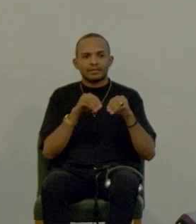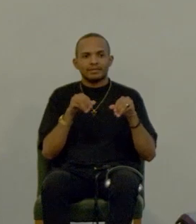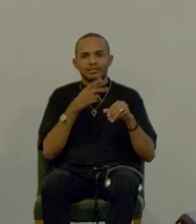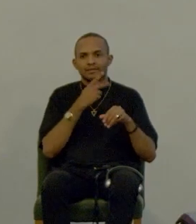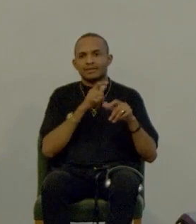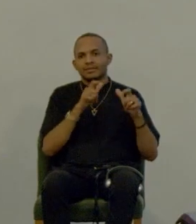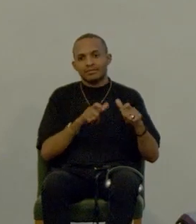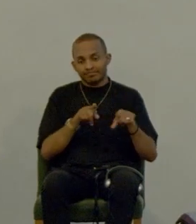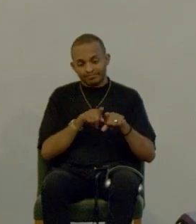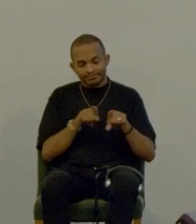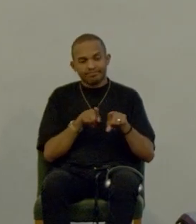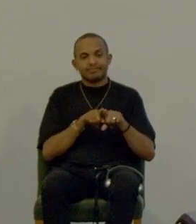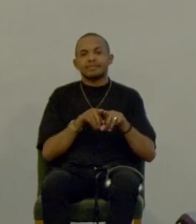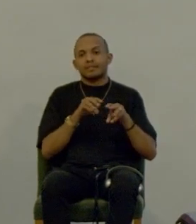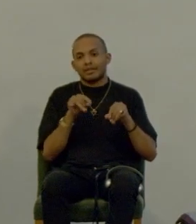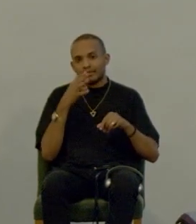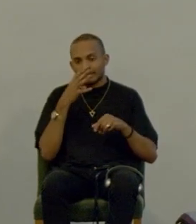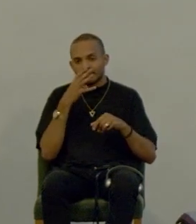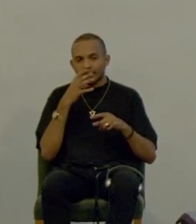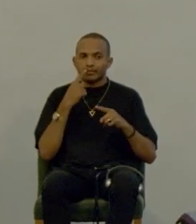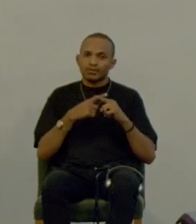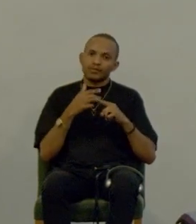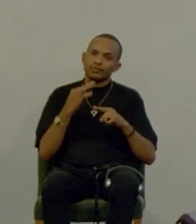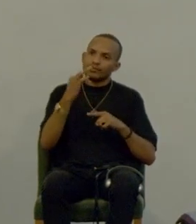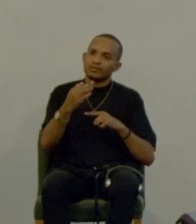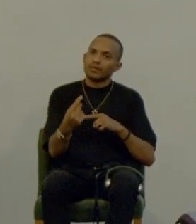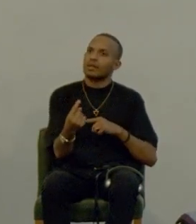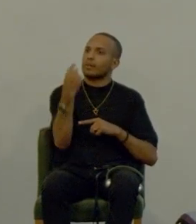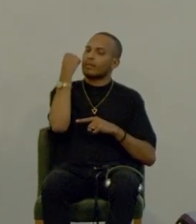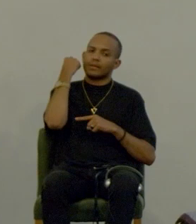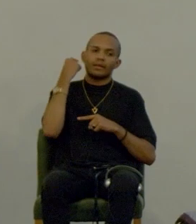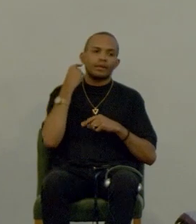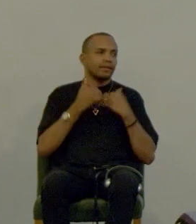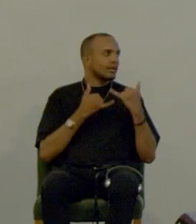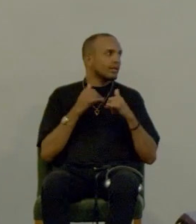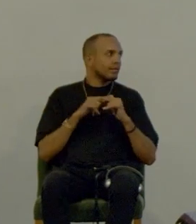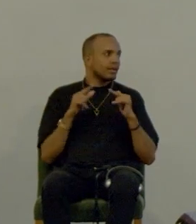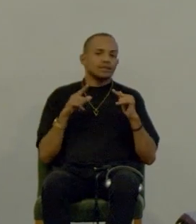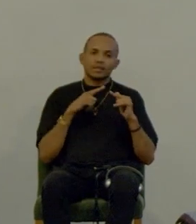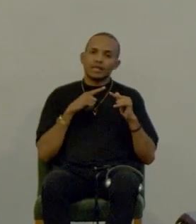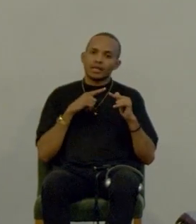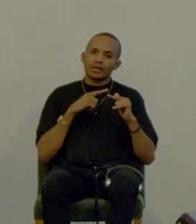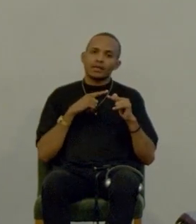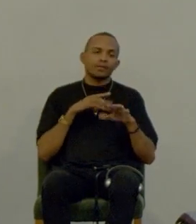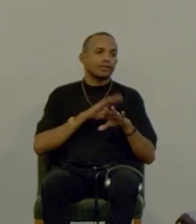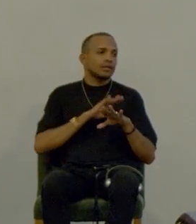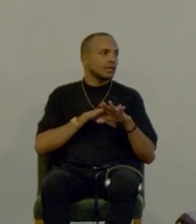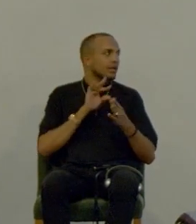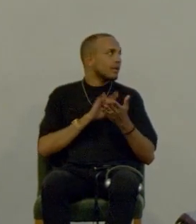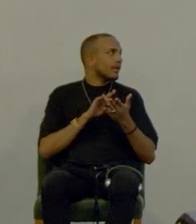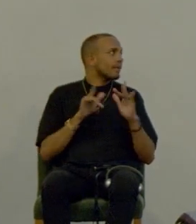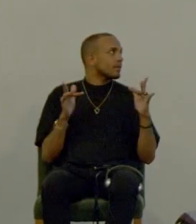nesse local. Então, esses solos antrópicos são interessantes. Quando eu falo que o futuro está no passado, É uma brincadeira, mas existe um fundo de realidade aqui, porque eles mostram